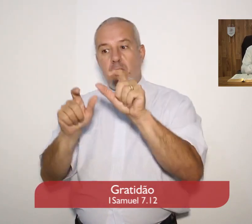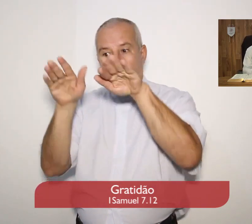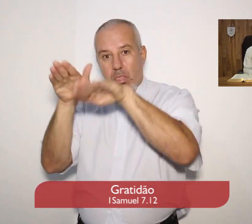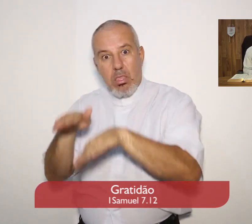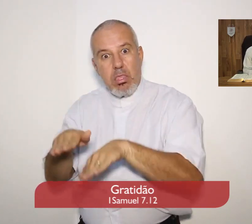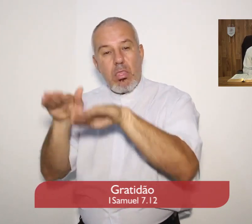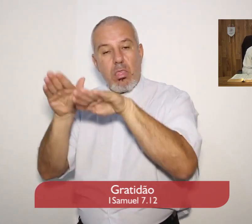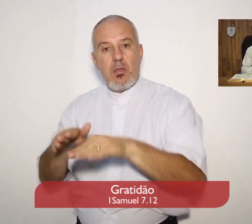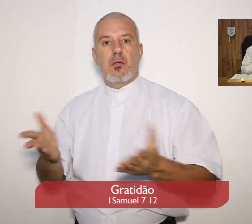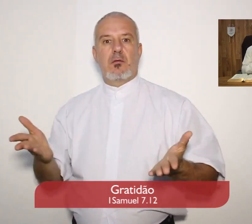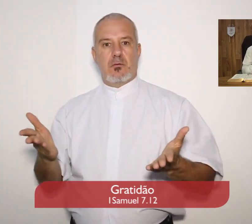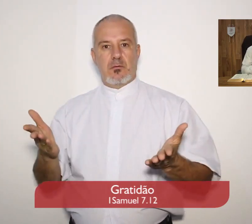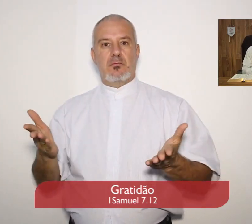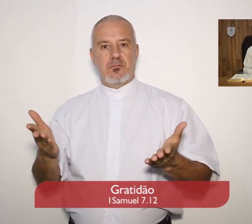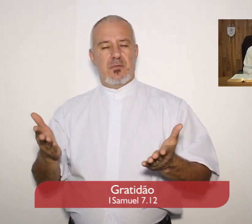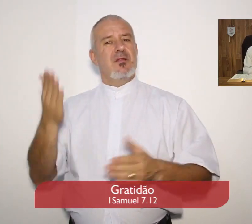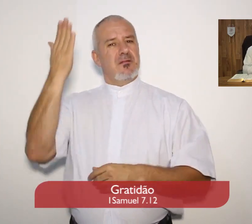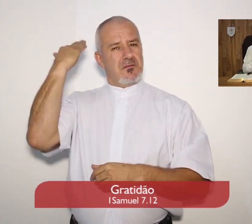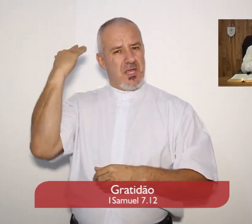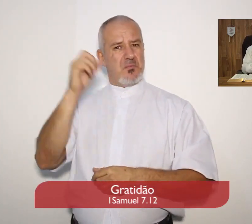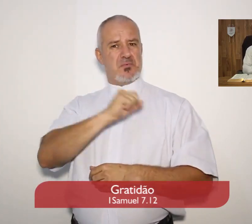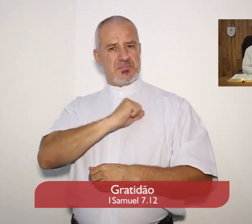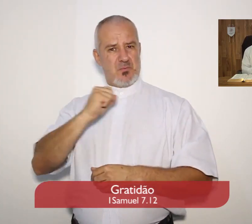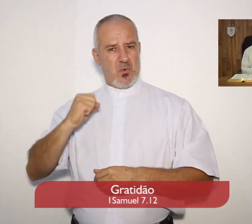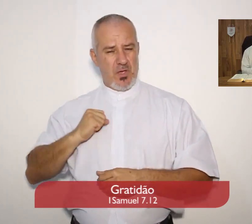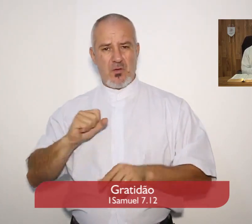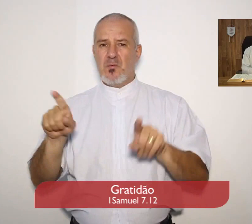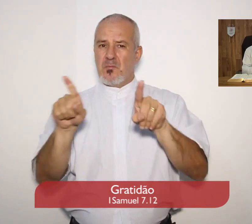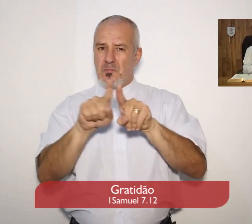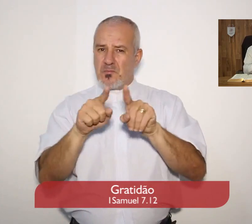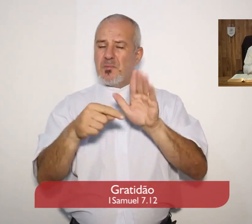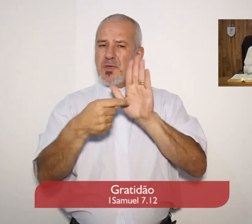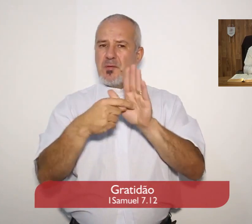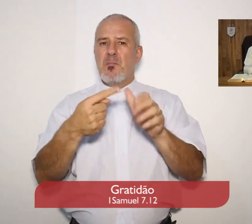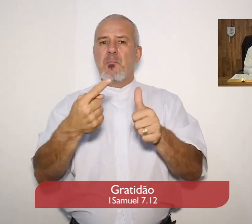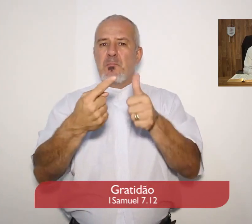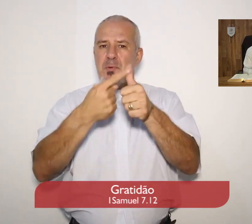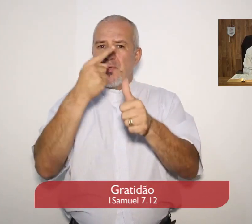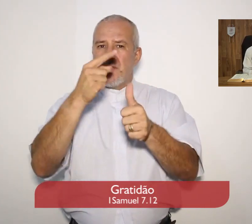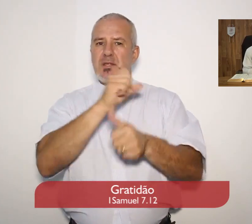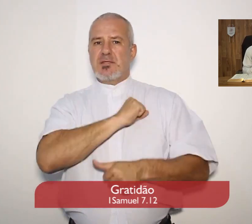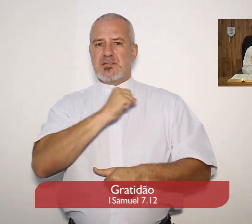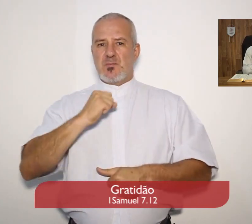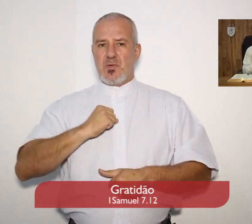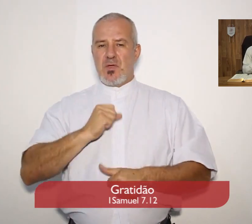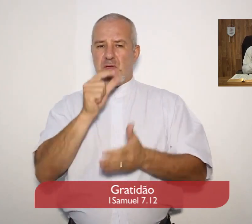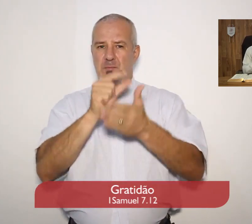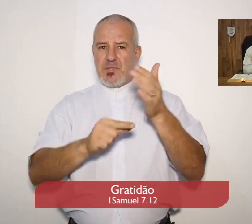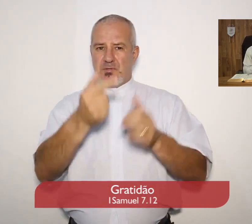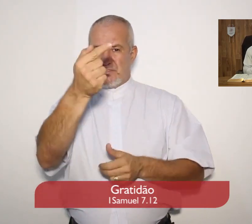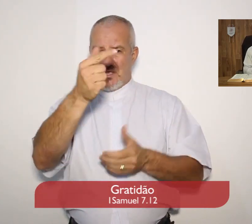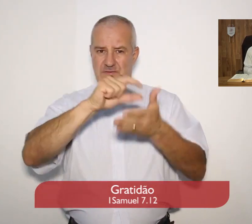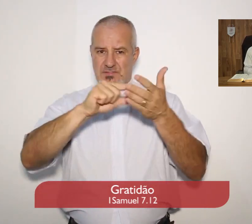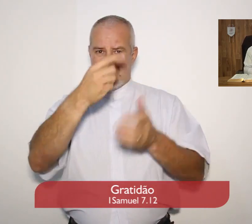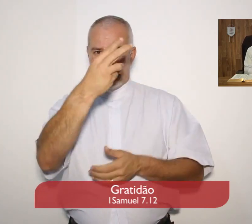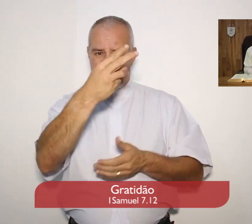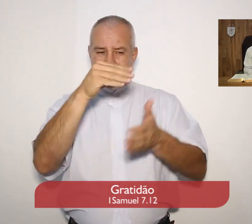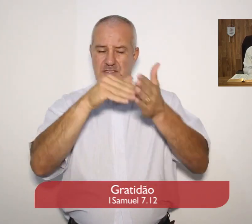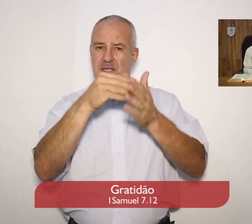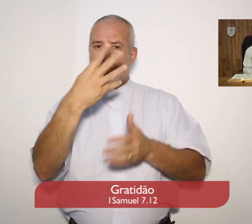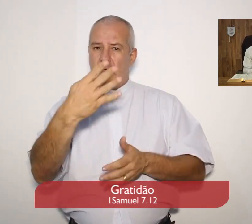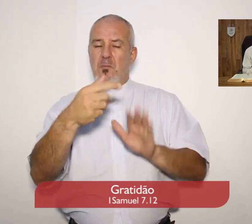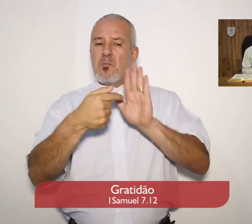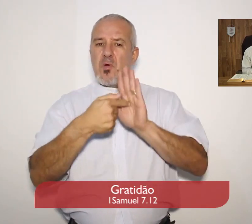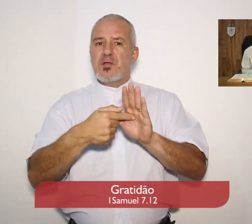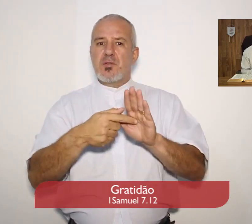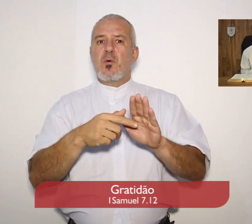os Baalins e os Astarotes, 1 Samuel 7, de 3 a 4. Nessa perspectiva,